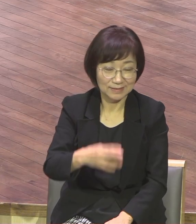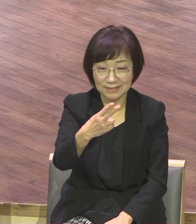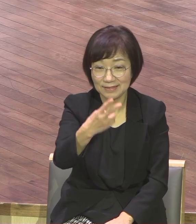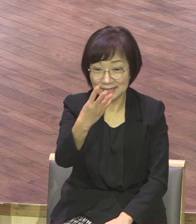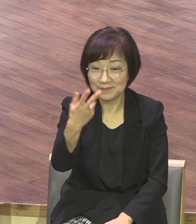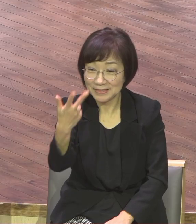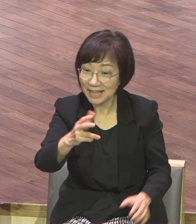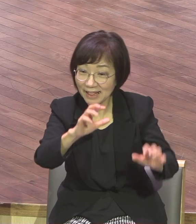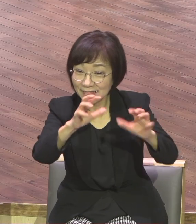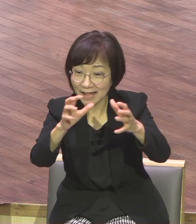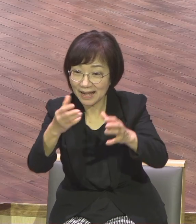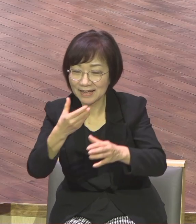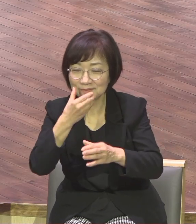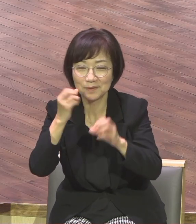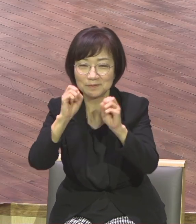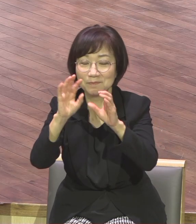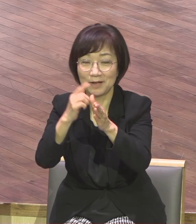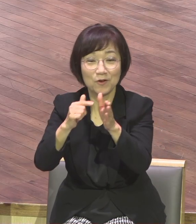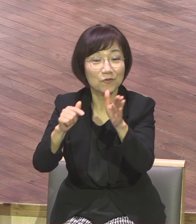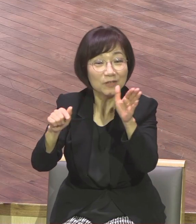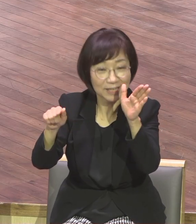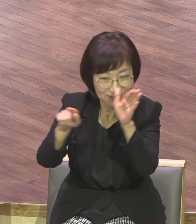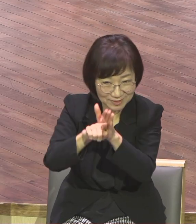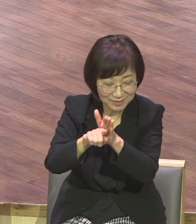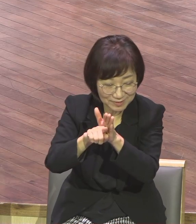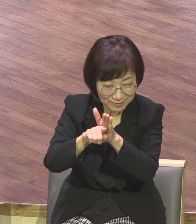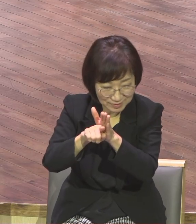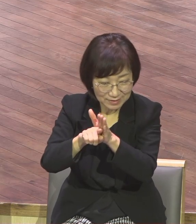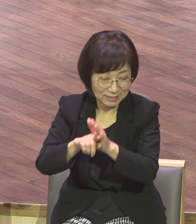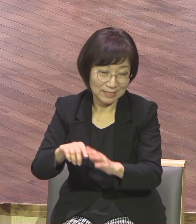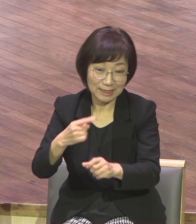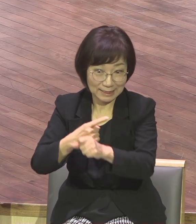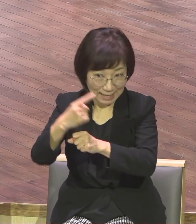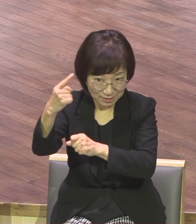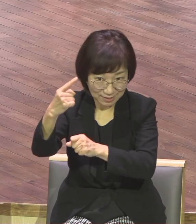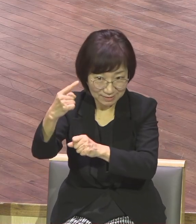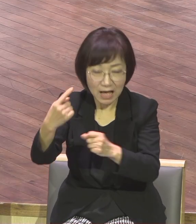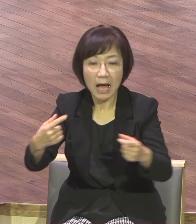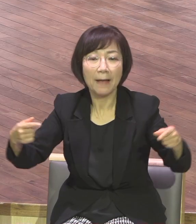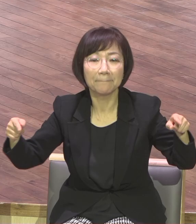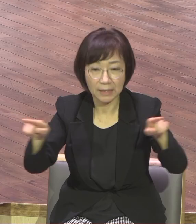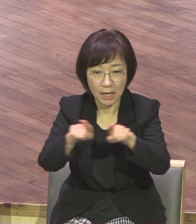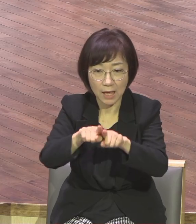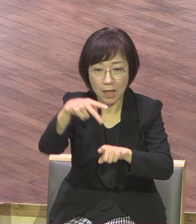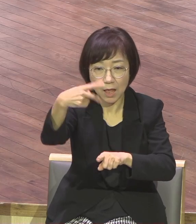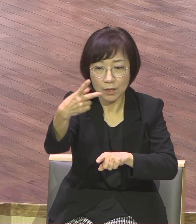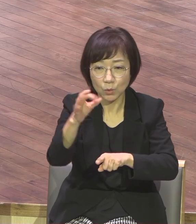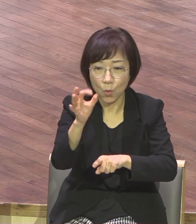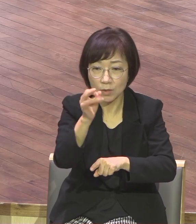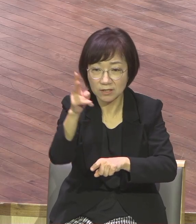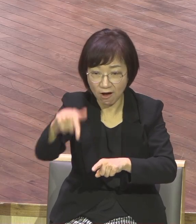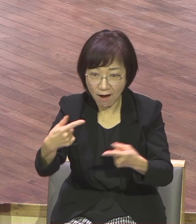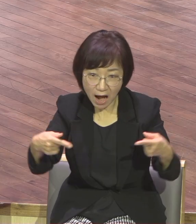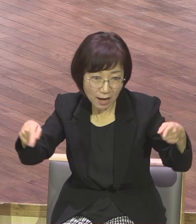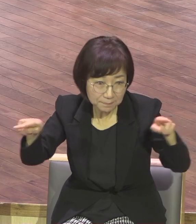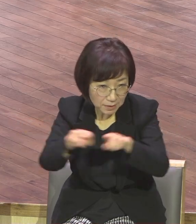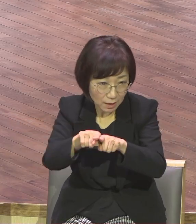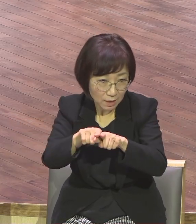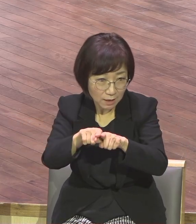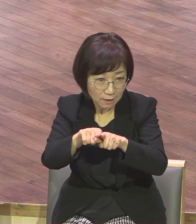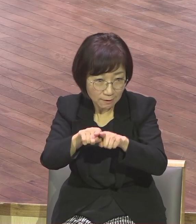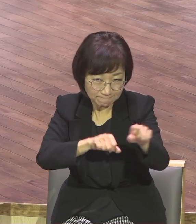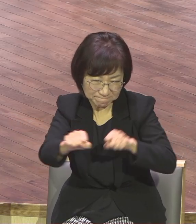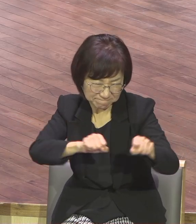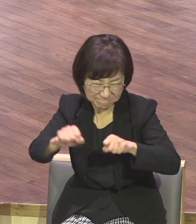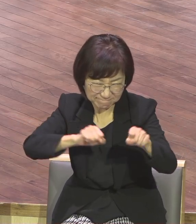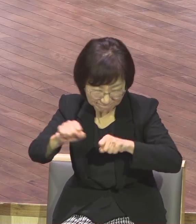237나라 5천조 복음을 위해서 함께 모인 2023년 동력이 어떤 것인지 확실하게 하나님과 사람